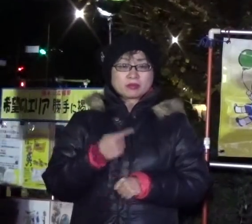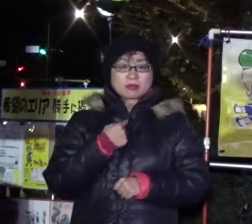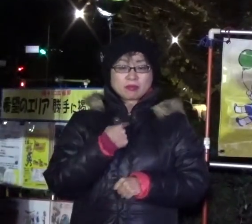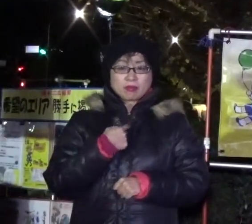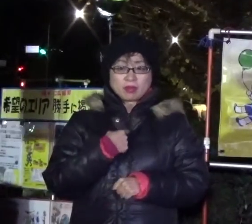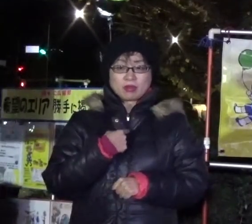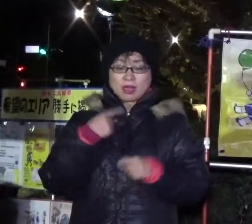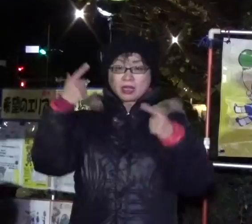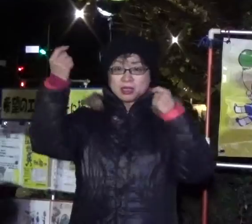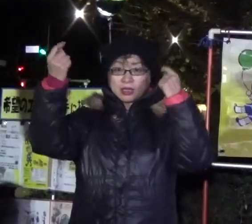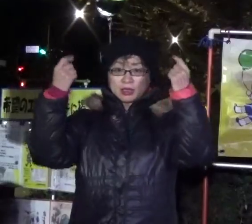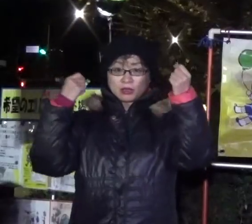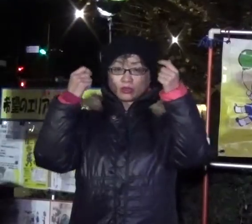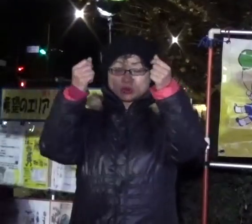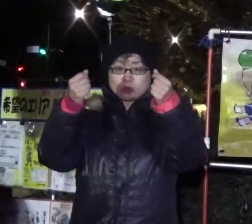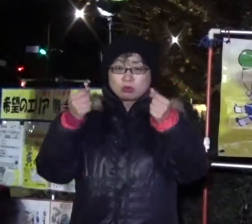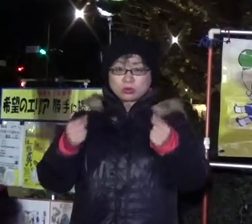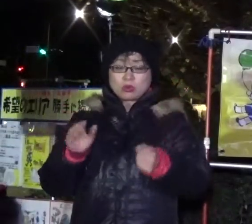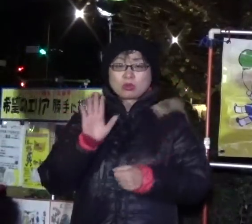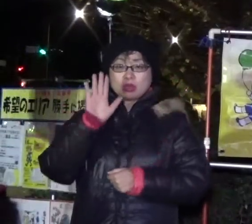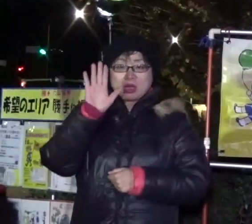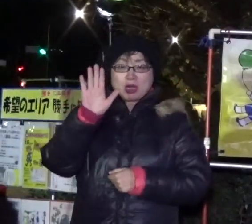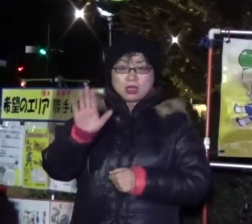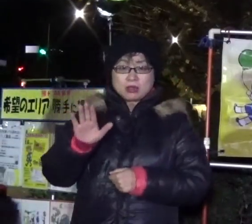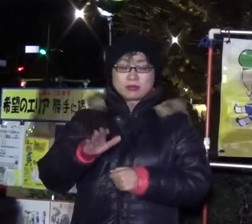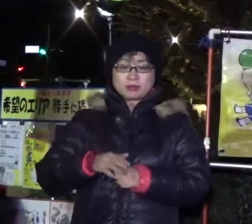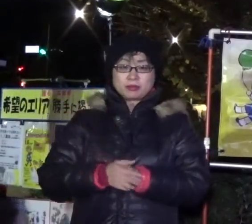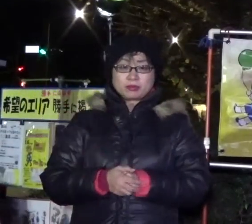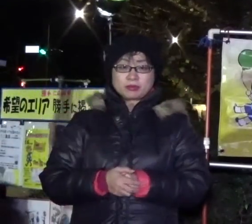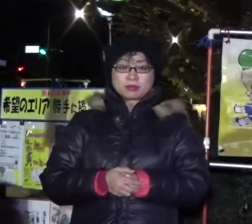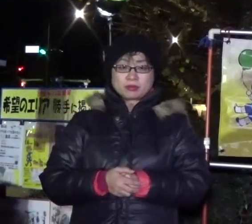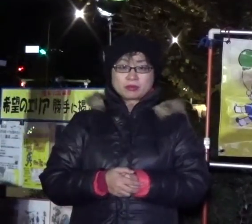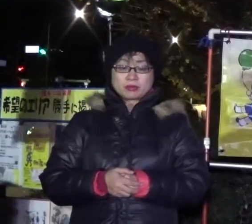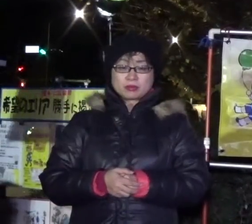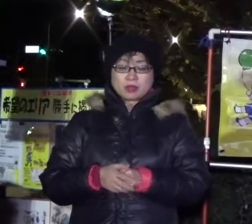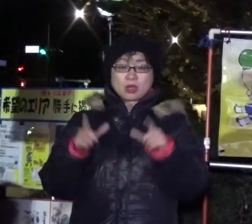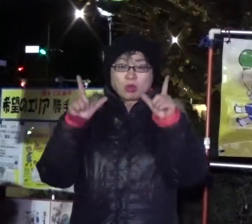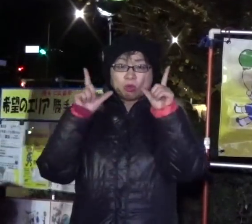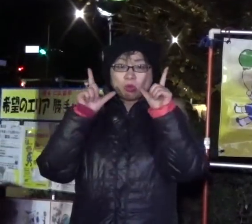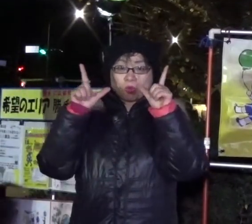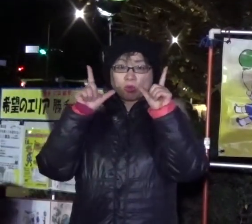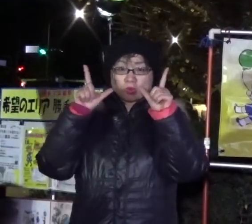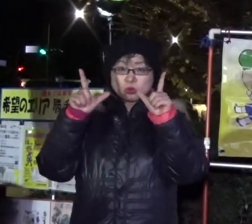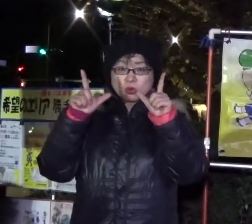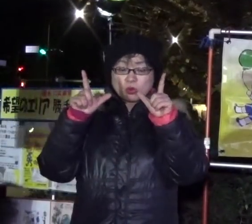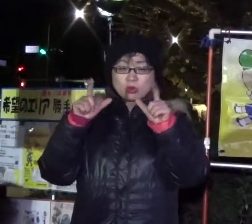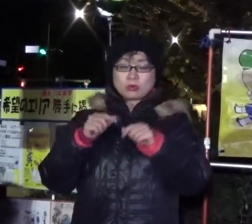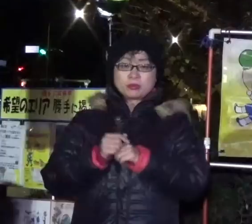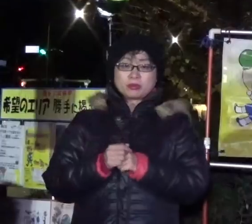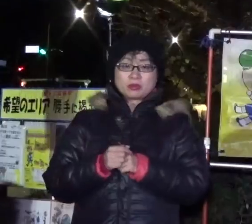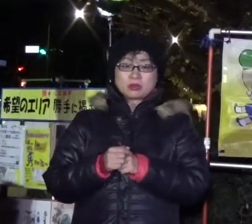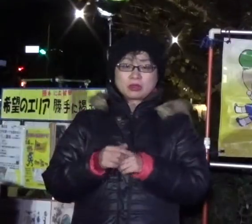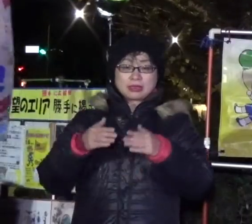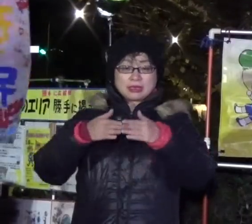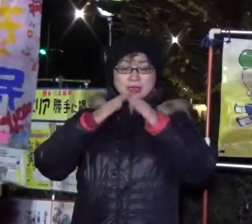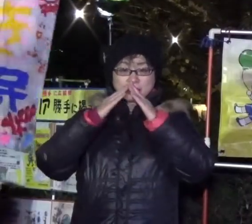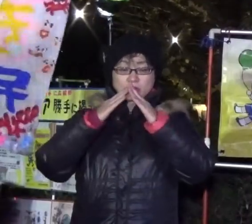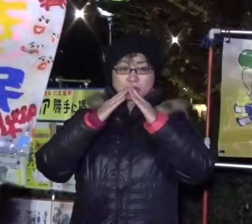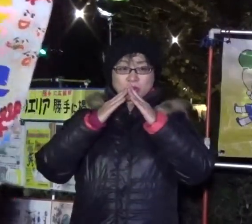私はあの大学卒業後ですね、博報堂という広告会社の企画制作局に入